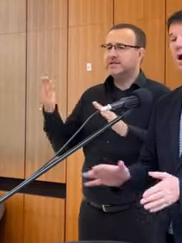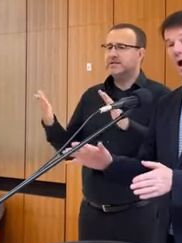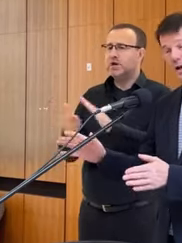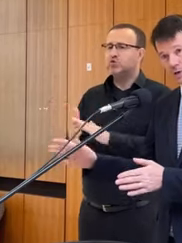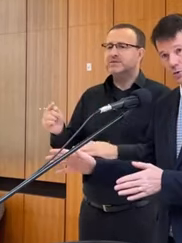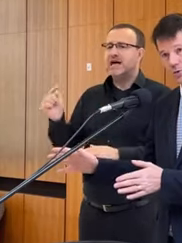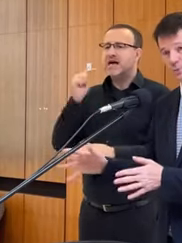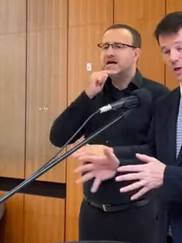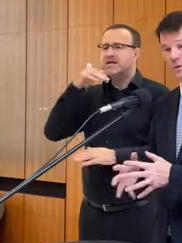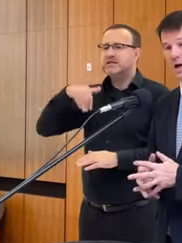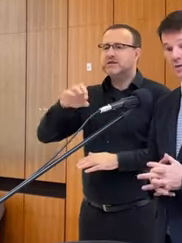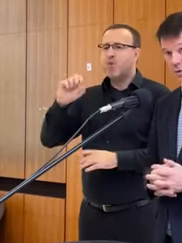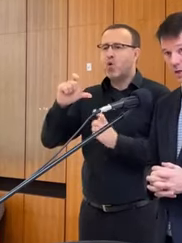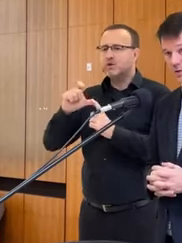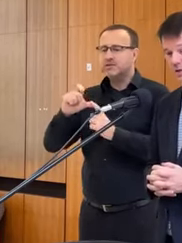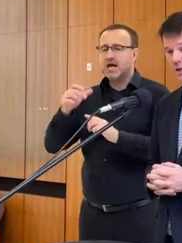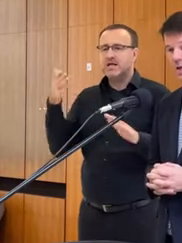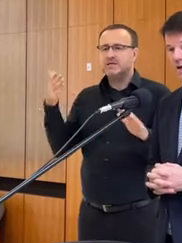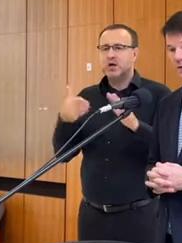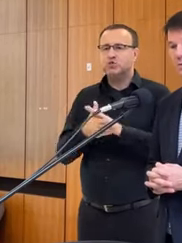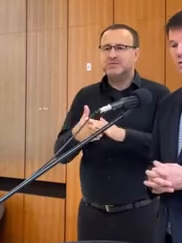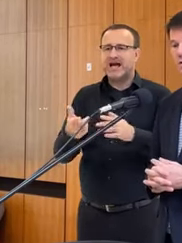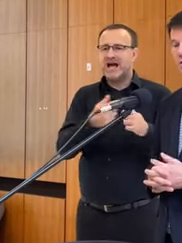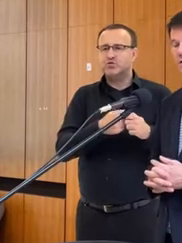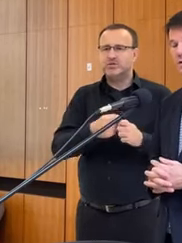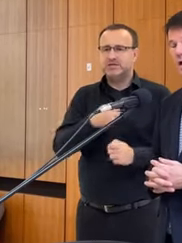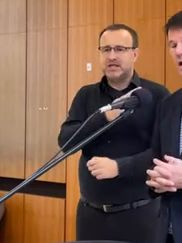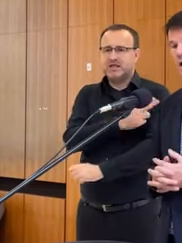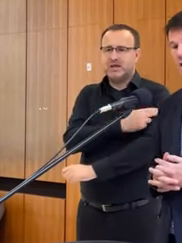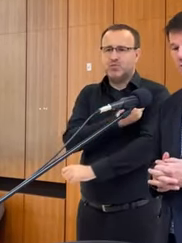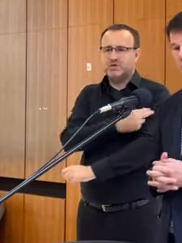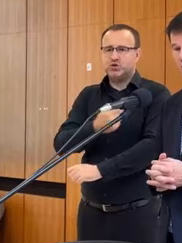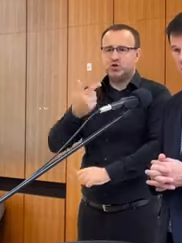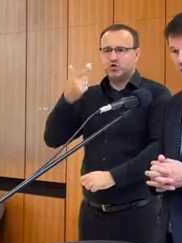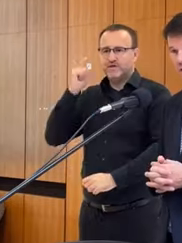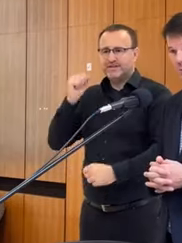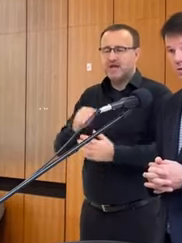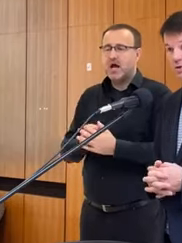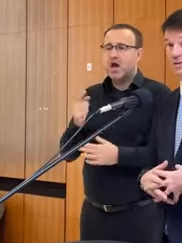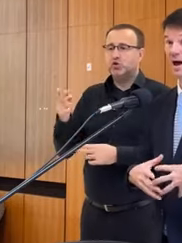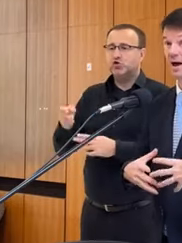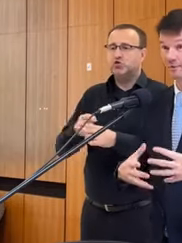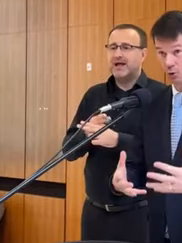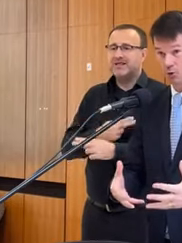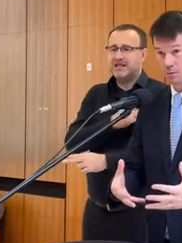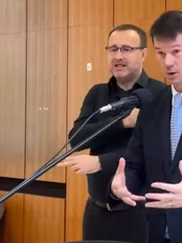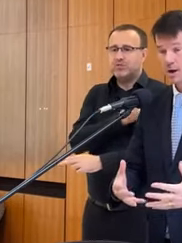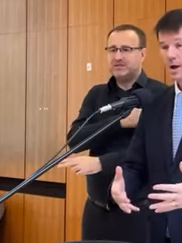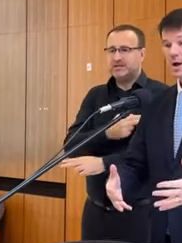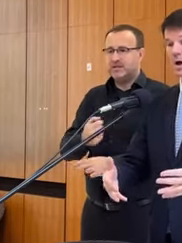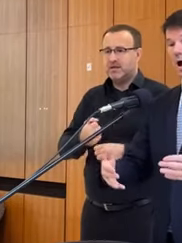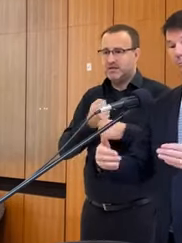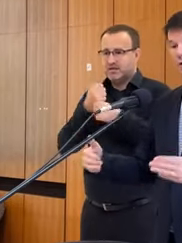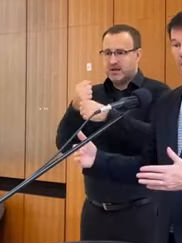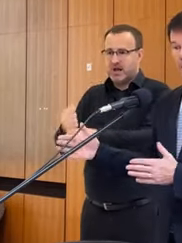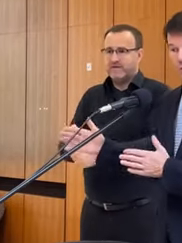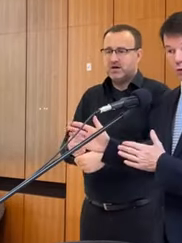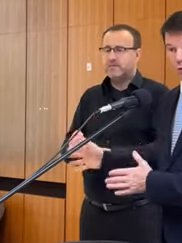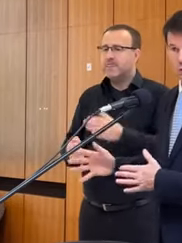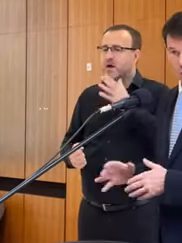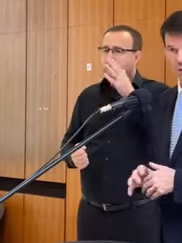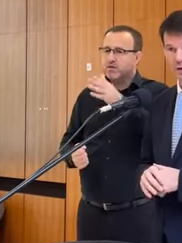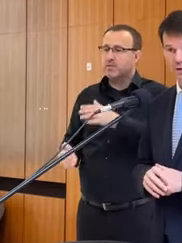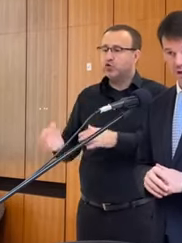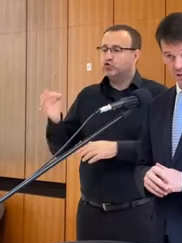MOSu, ale aj so zástupcami Asociácií nemocníc Slovenska a Asociácií štátnych nemocníc s návrhom. A budeme aj